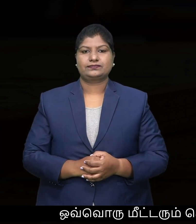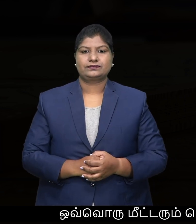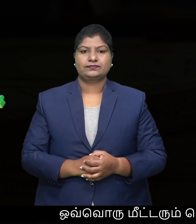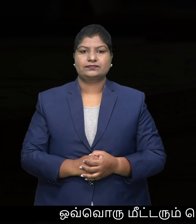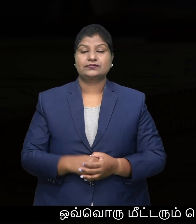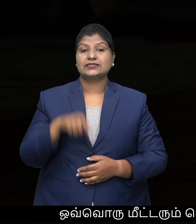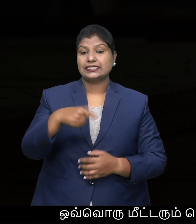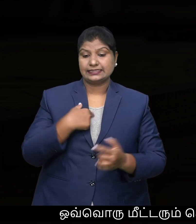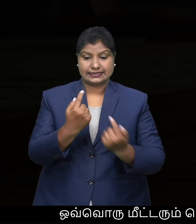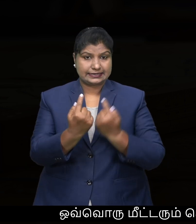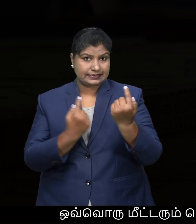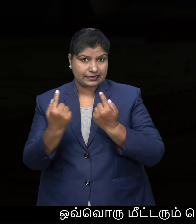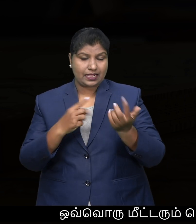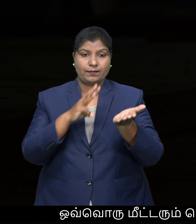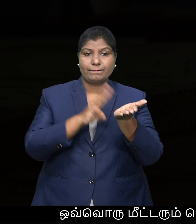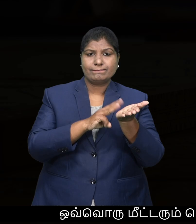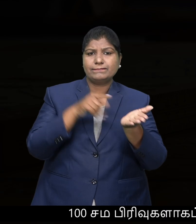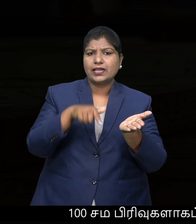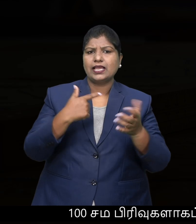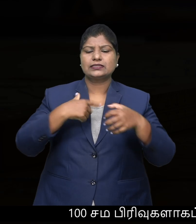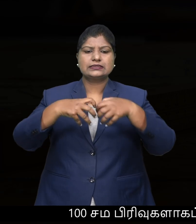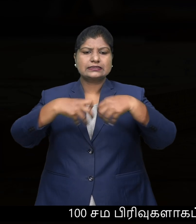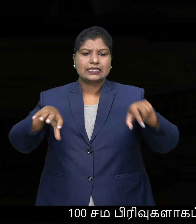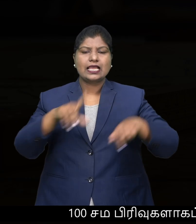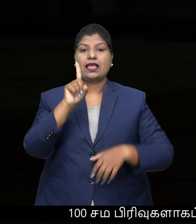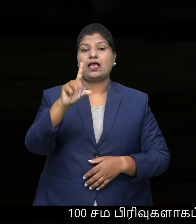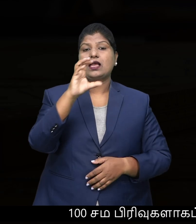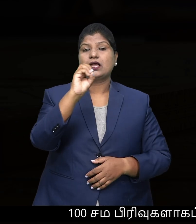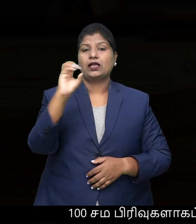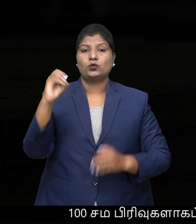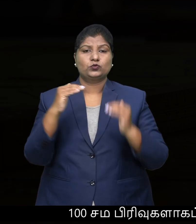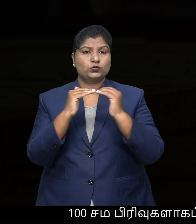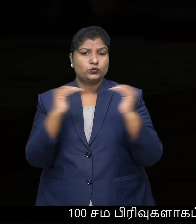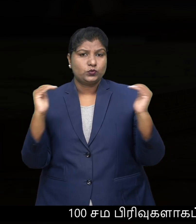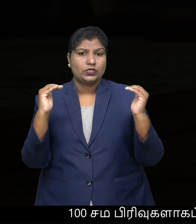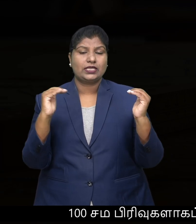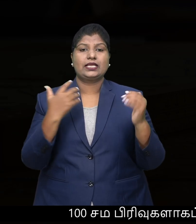ஒவ்வொரு மீட்டரும் சென்டிமீட்டர் எனப்படும் 100 சம பிரிவுகளாக பிரிக்கப்பட்டுள்ளது.